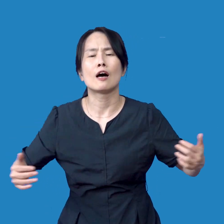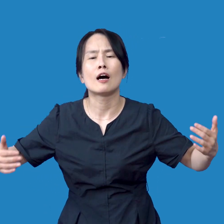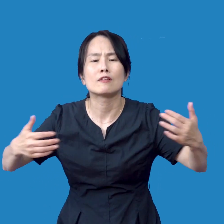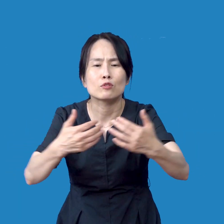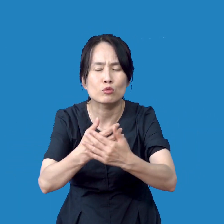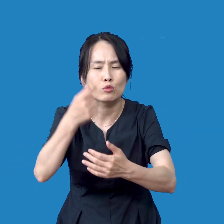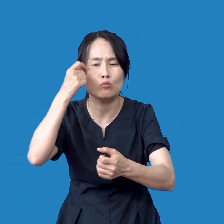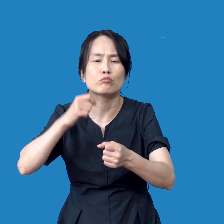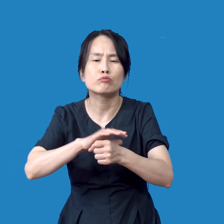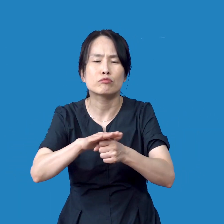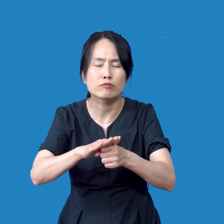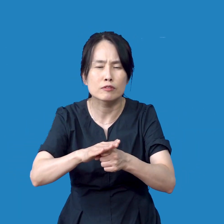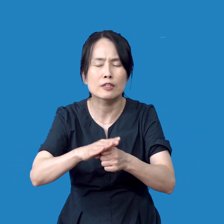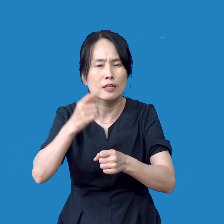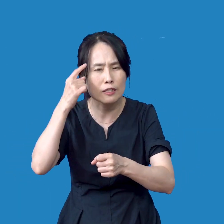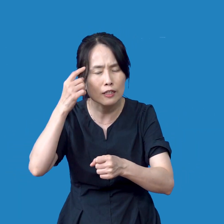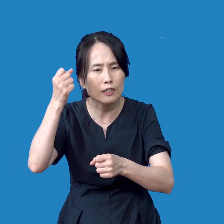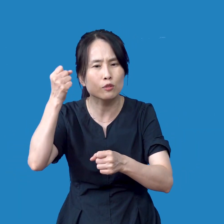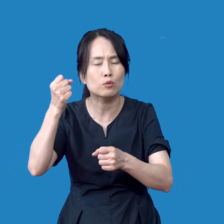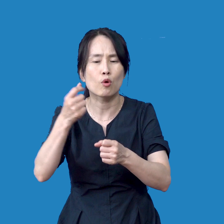불쌍히 여기고 위해서 기도해 줄 것.